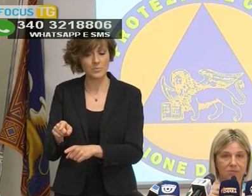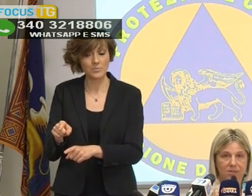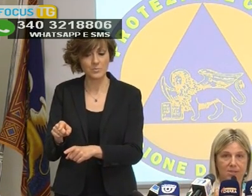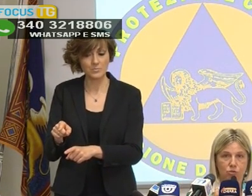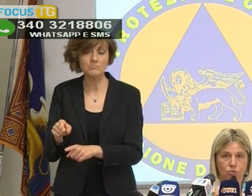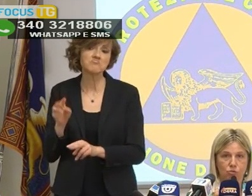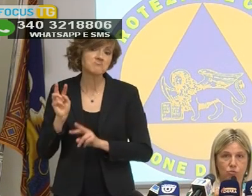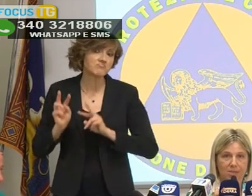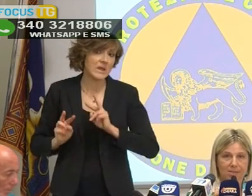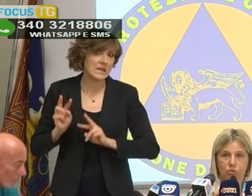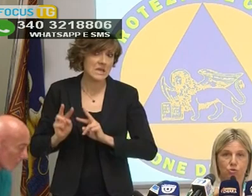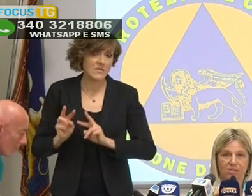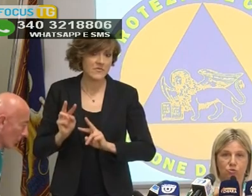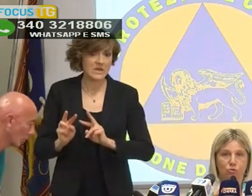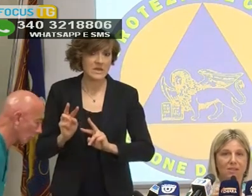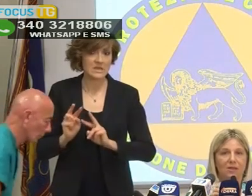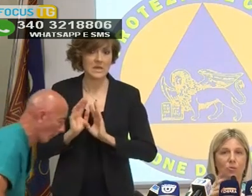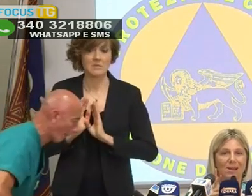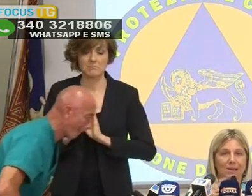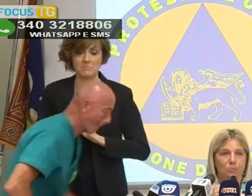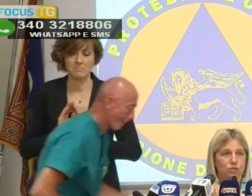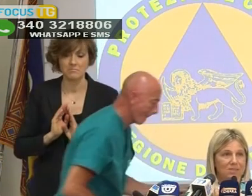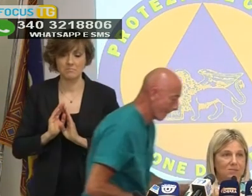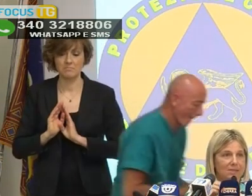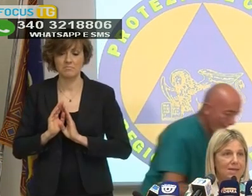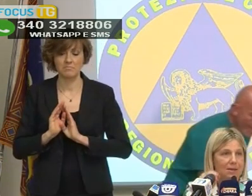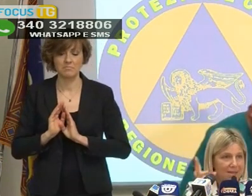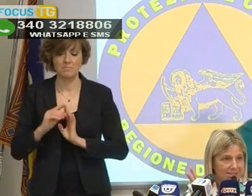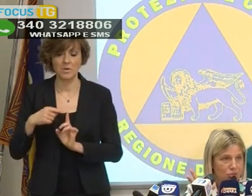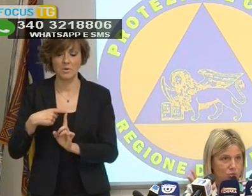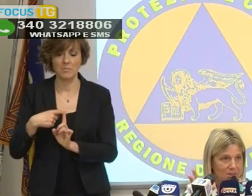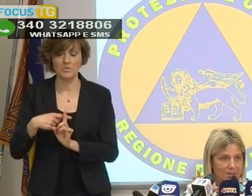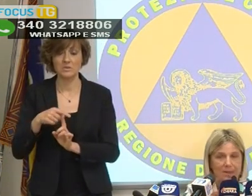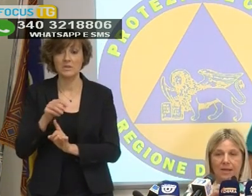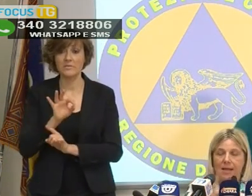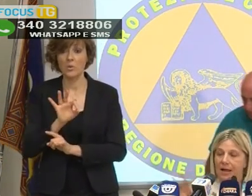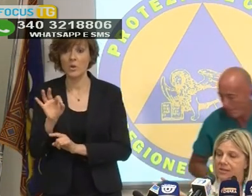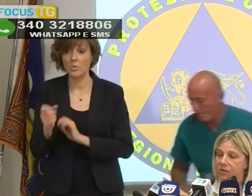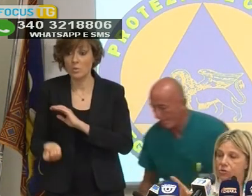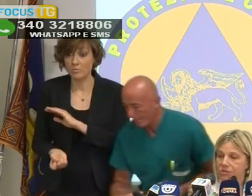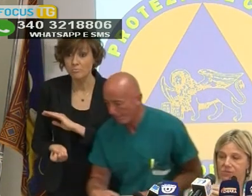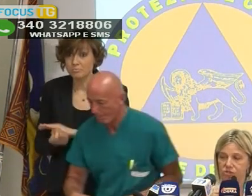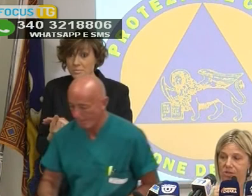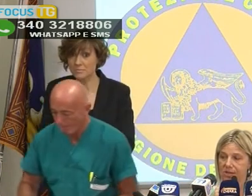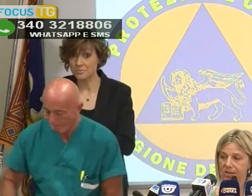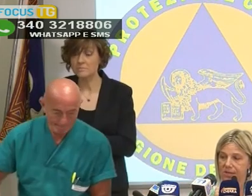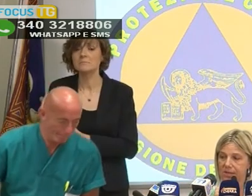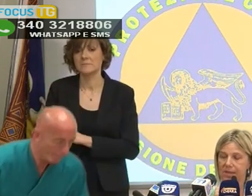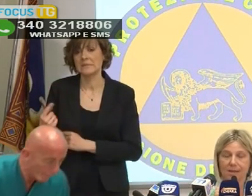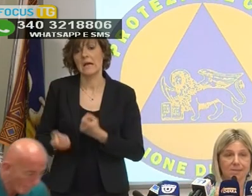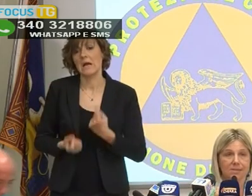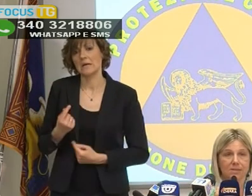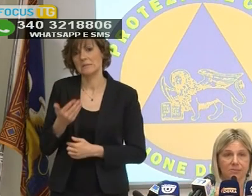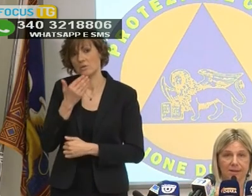con le verifiche che si sono state è stata trovata qualche positività asintomatica. Altra cosa invece è